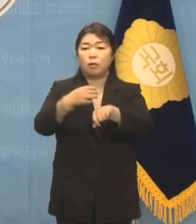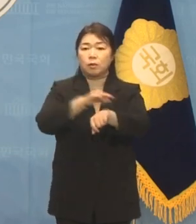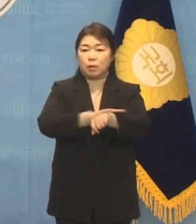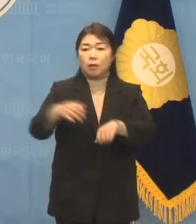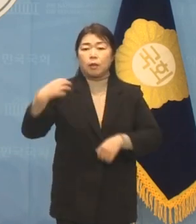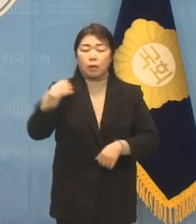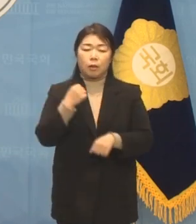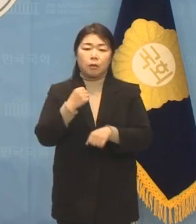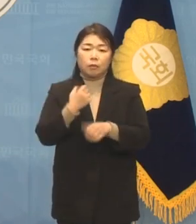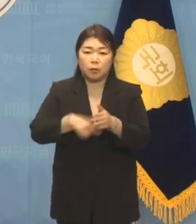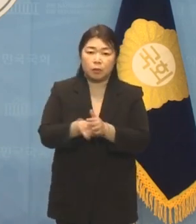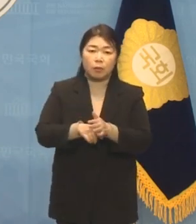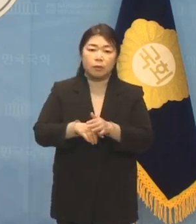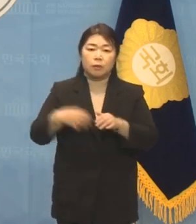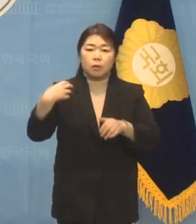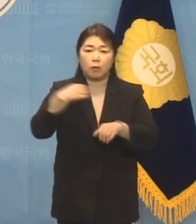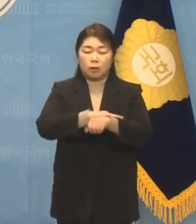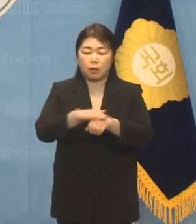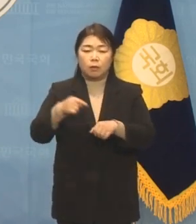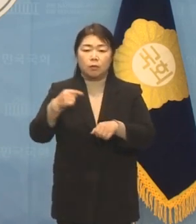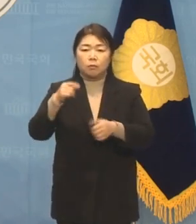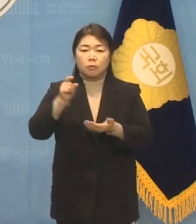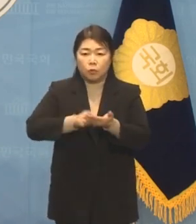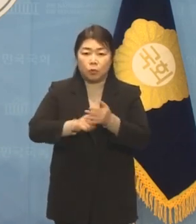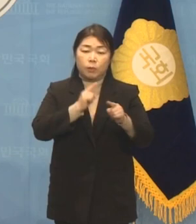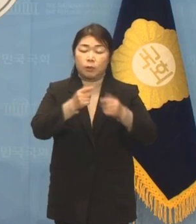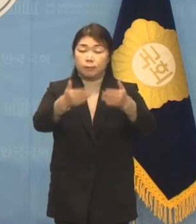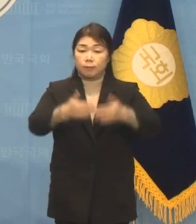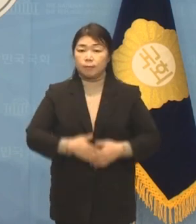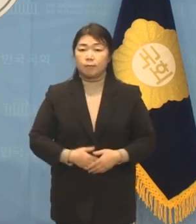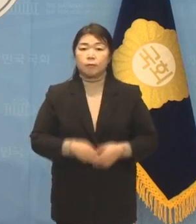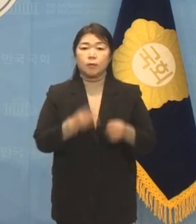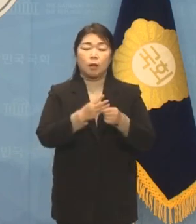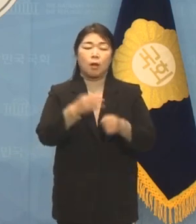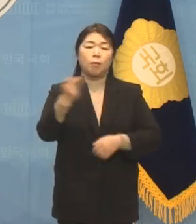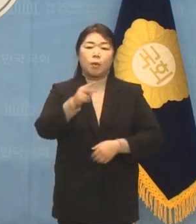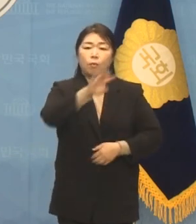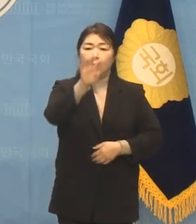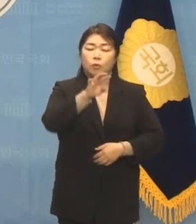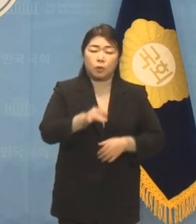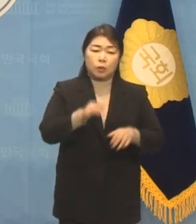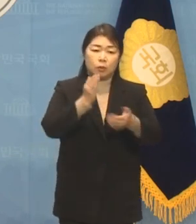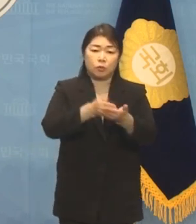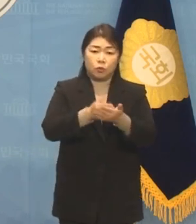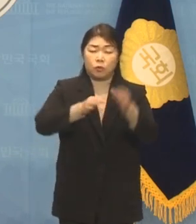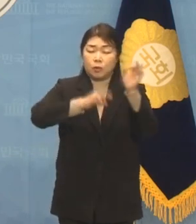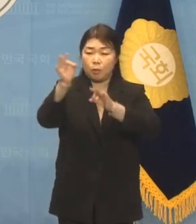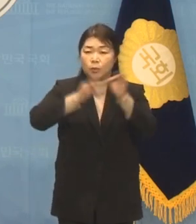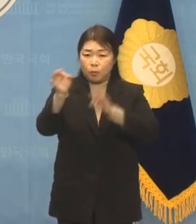수행하기를 촉구합니다. 셋째, 방심위는 반복적인 오보를